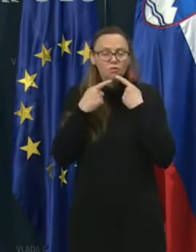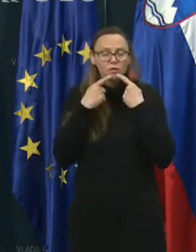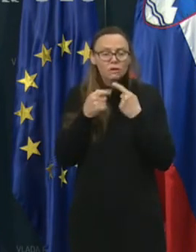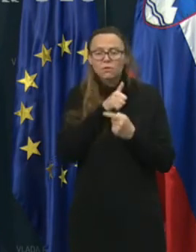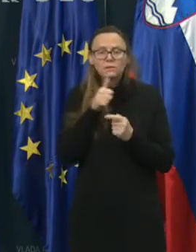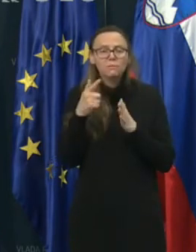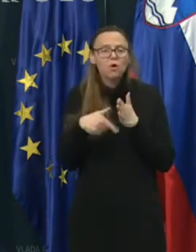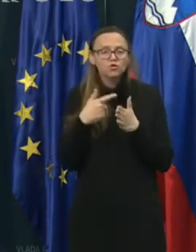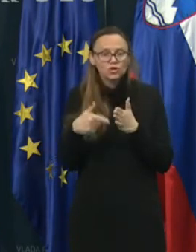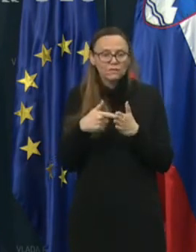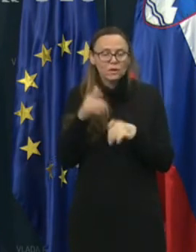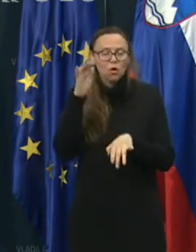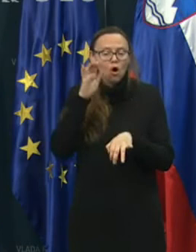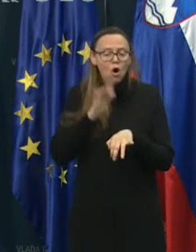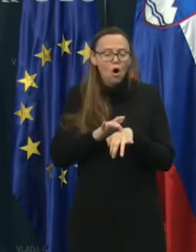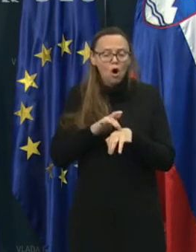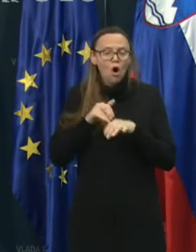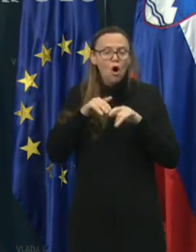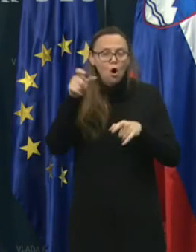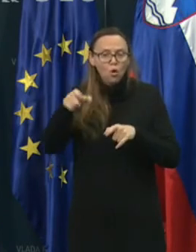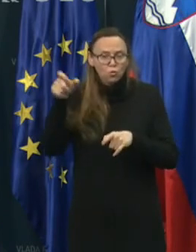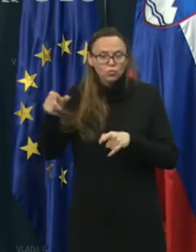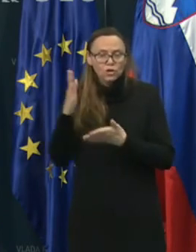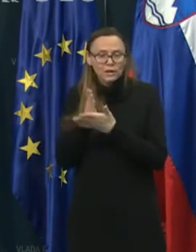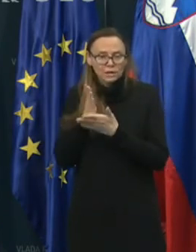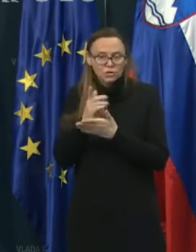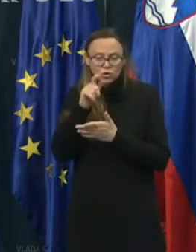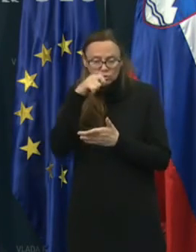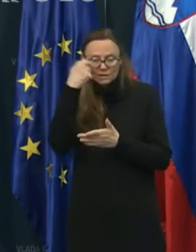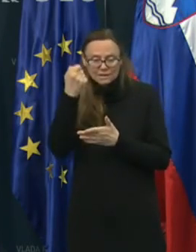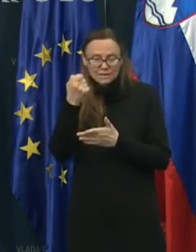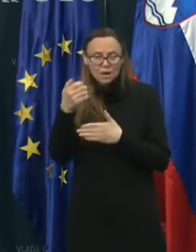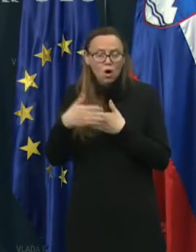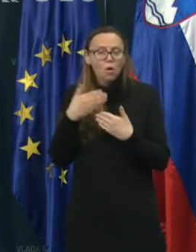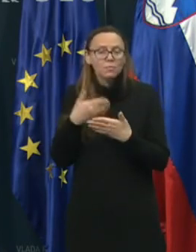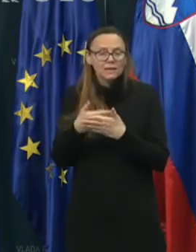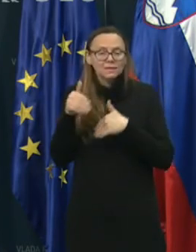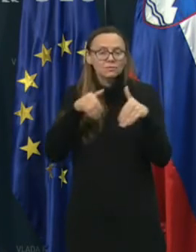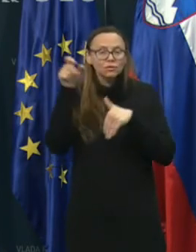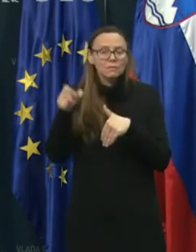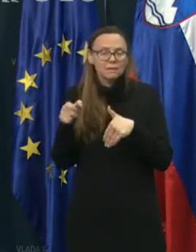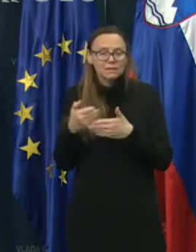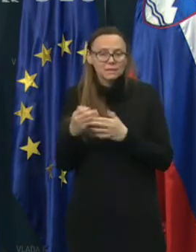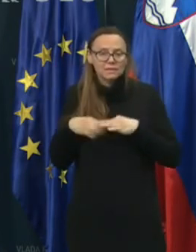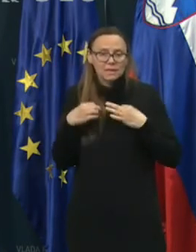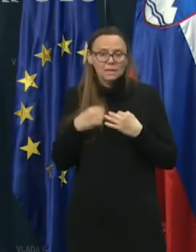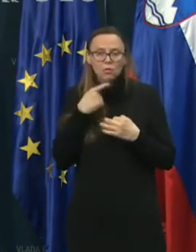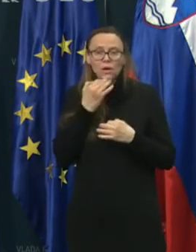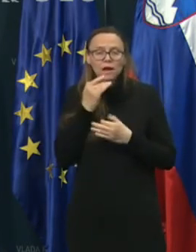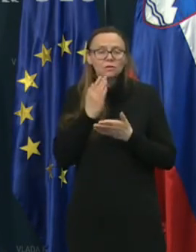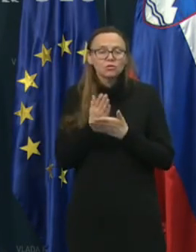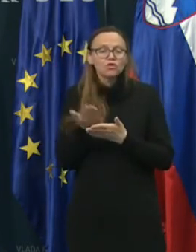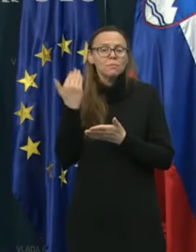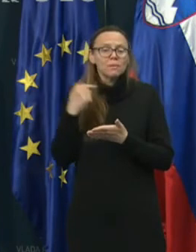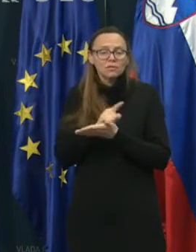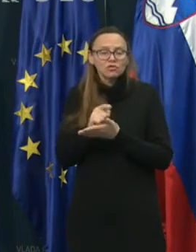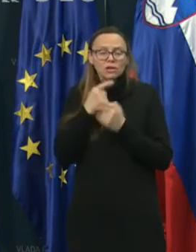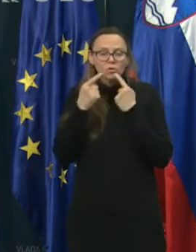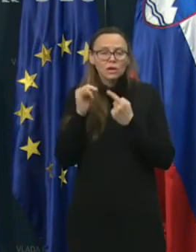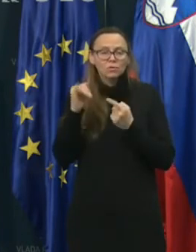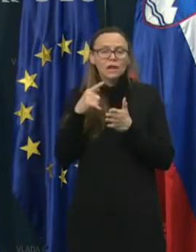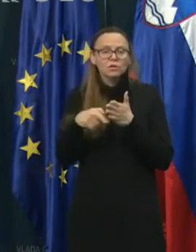okuženih, ki so testirani, ob dejstvu, da je minister za zdravje Gantar že pred časom dejal, da je število okuženih verjetno 5-krat